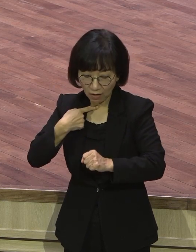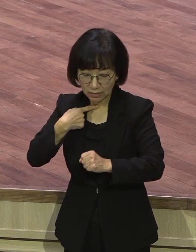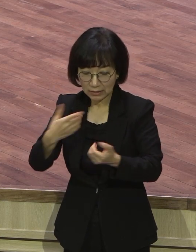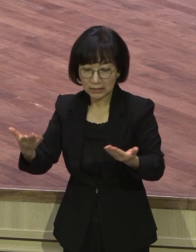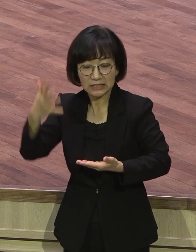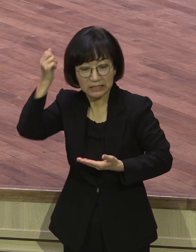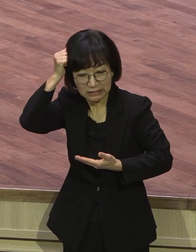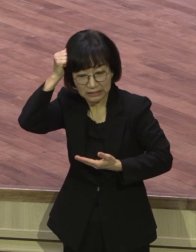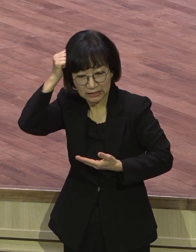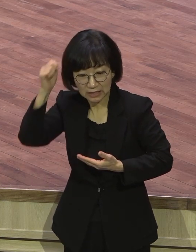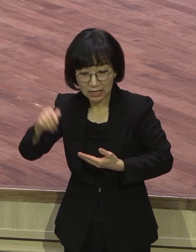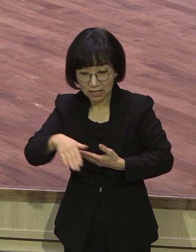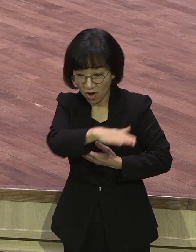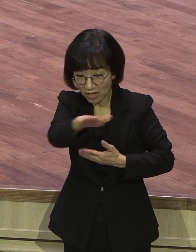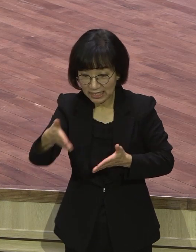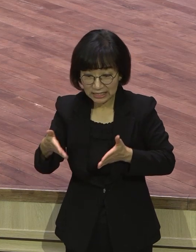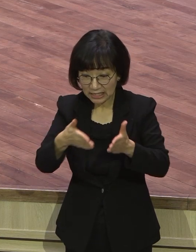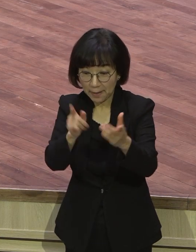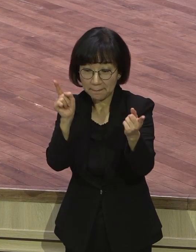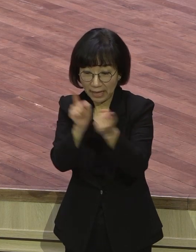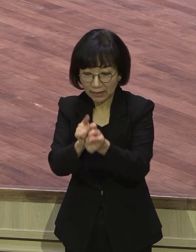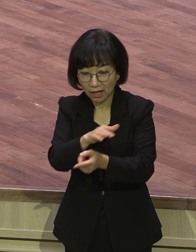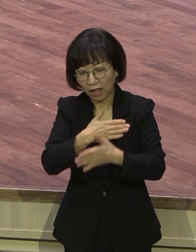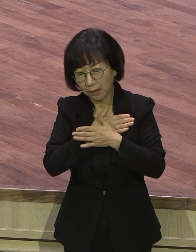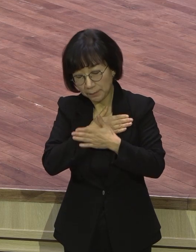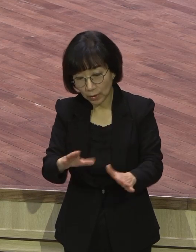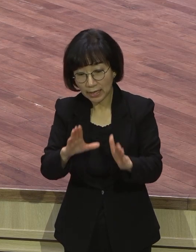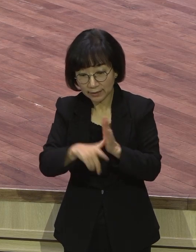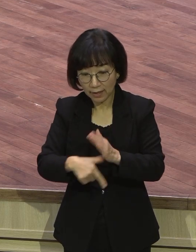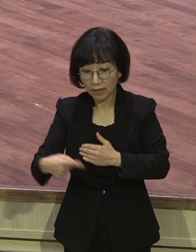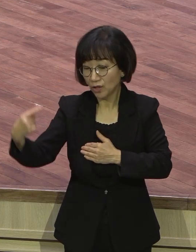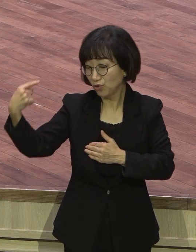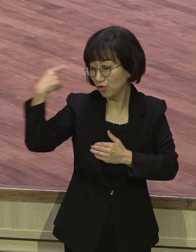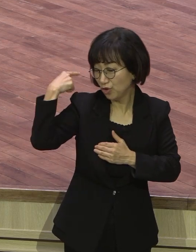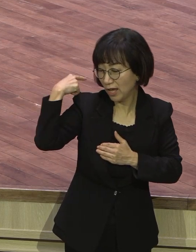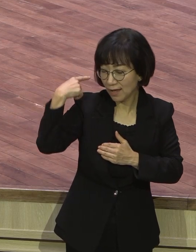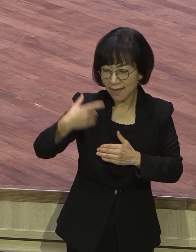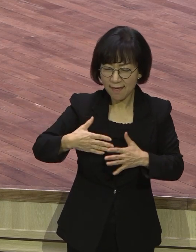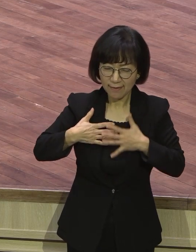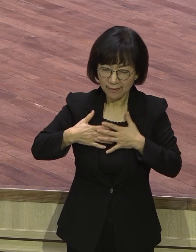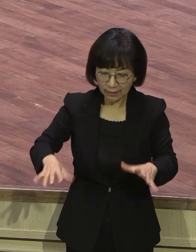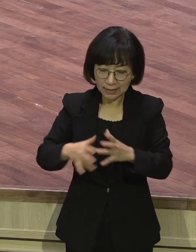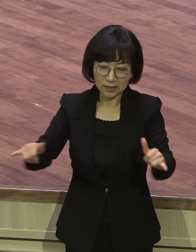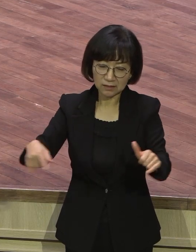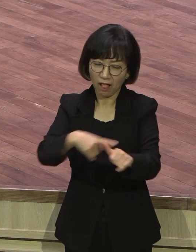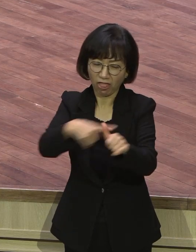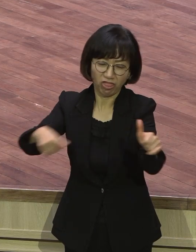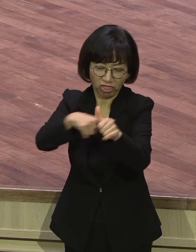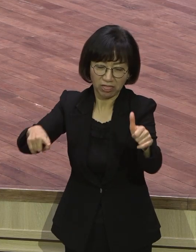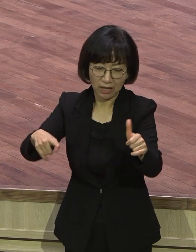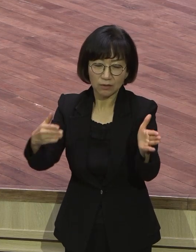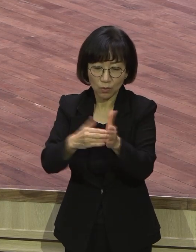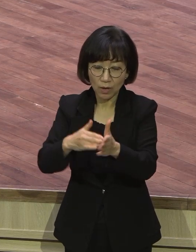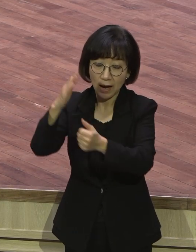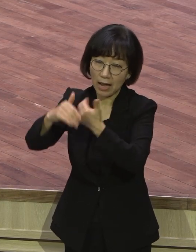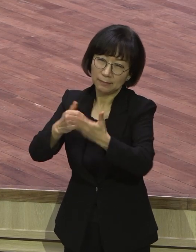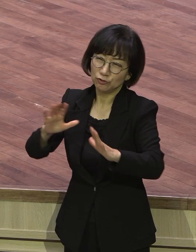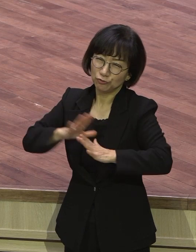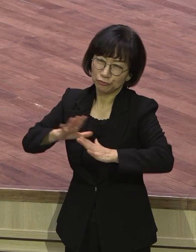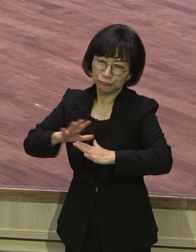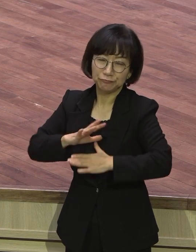너를 길에서 만나 너가 피곤할 때에 내 뒤에 떨어진 약한 자들을 쳤고 하나님을